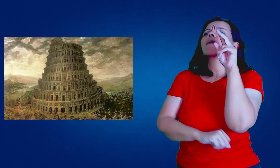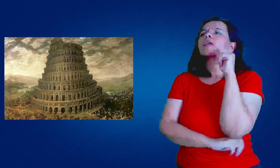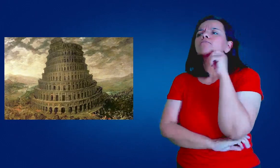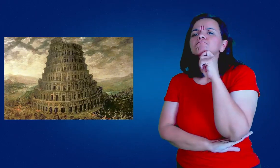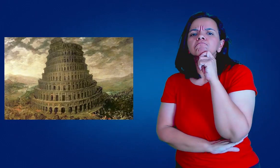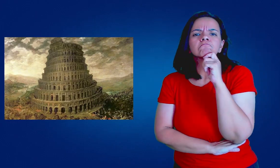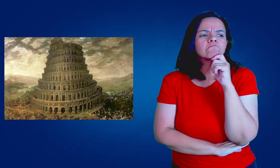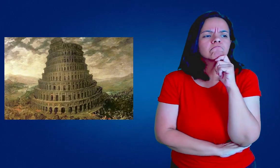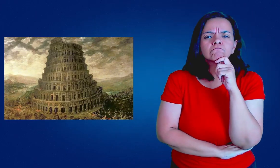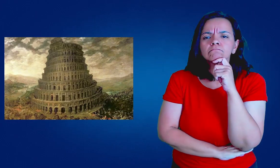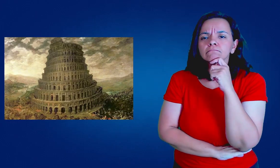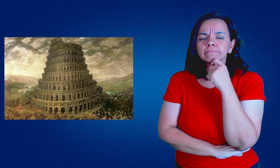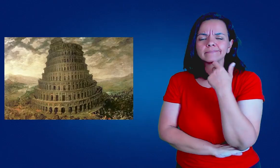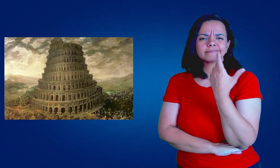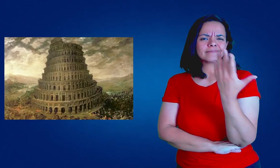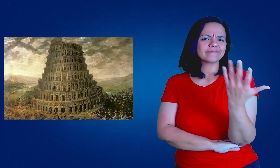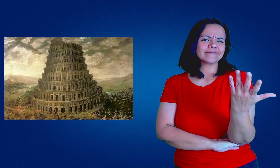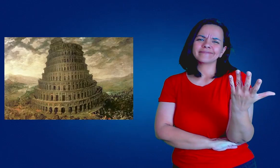E lá nos céus,